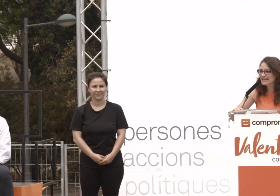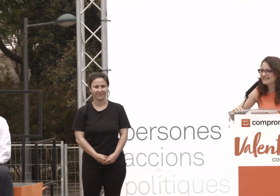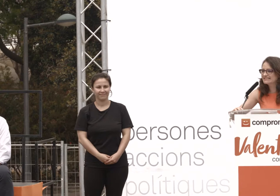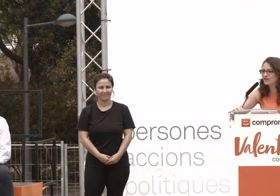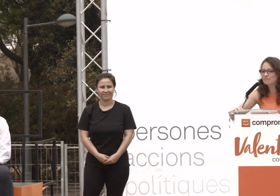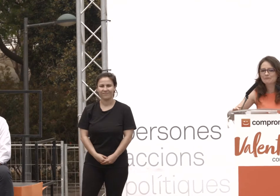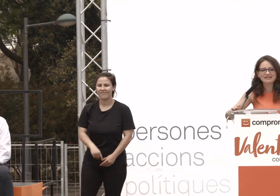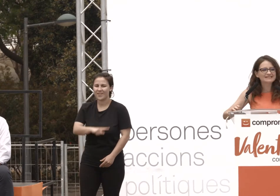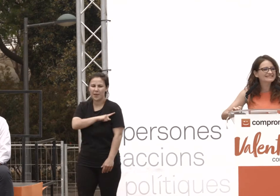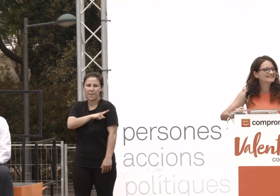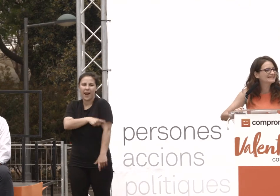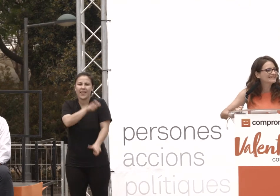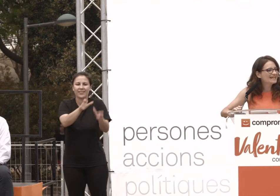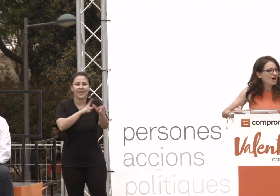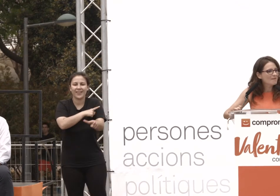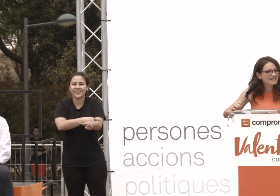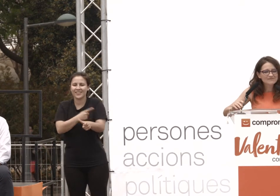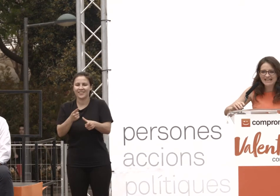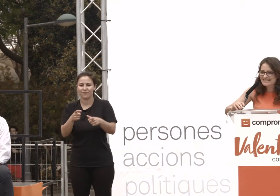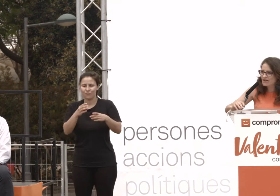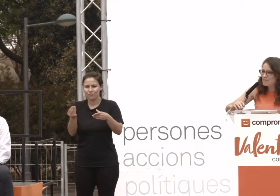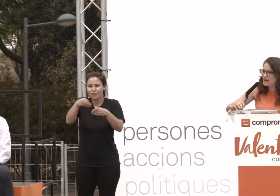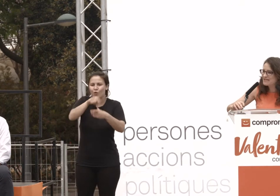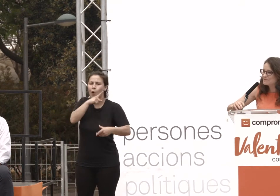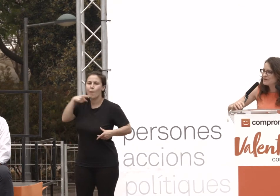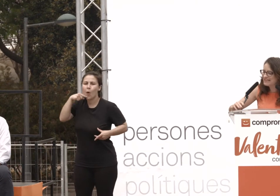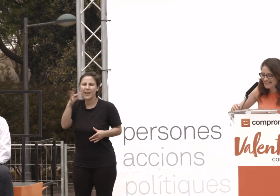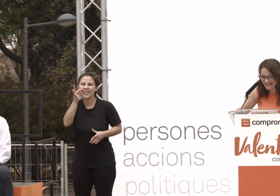Dones valentes de Compromís, homes valents